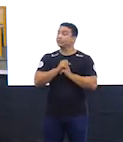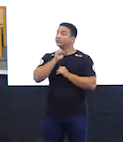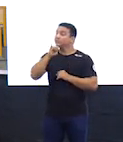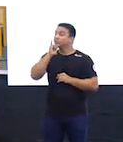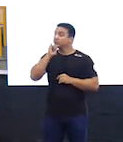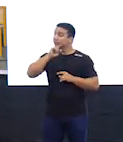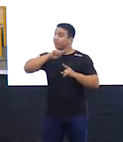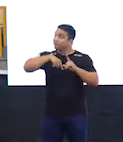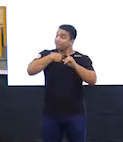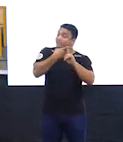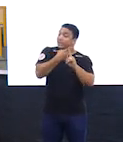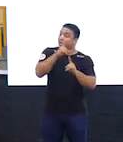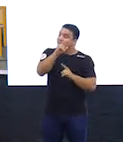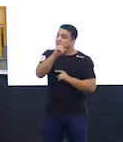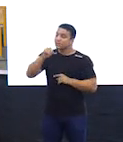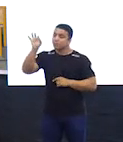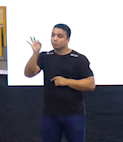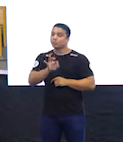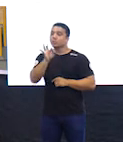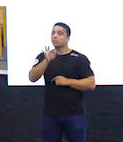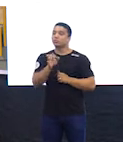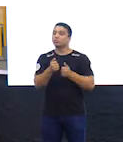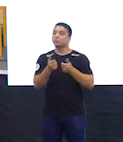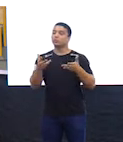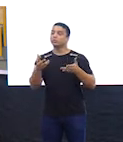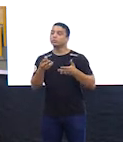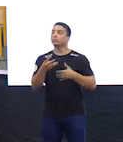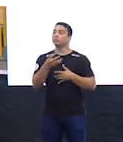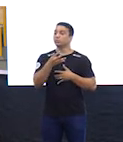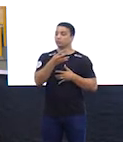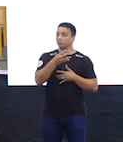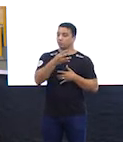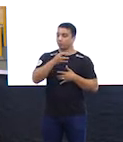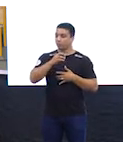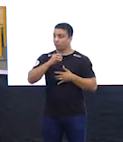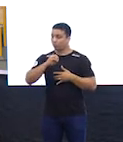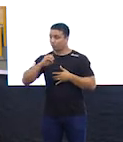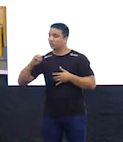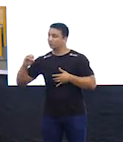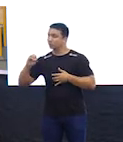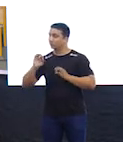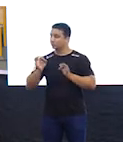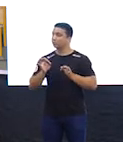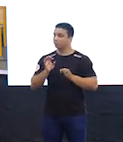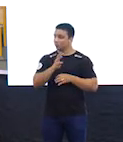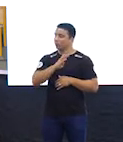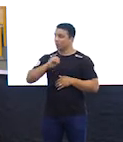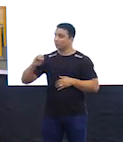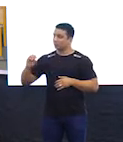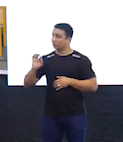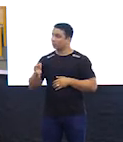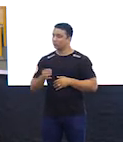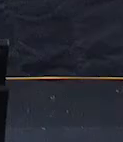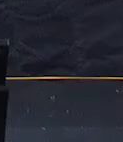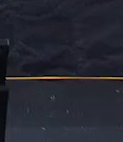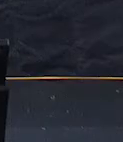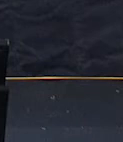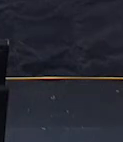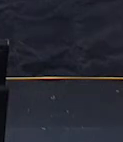eu aumentasse de novo 100%, ele iria para quanto? Para